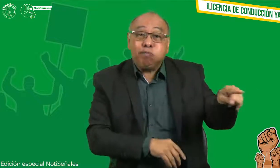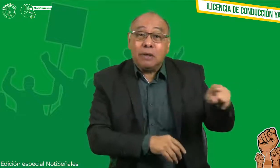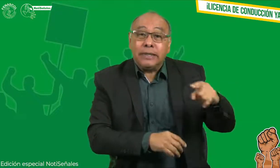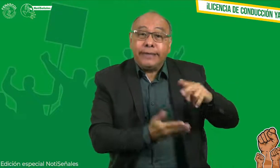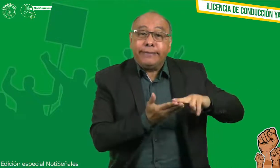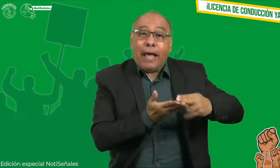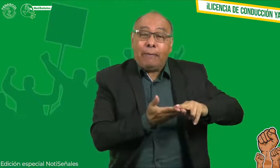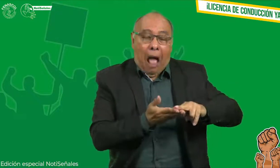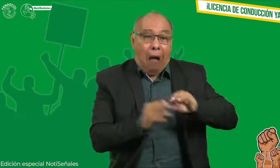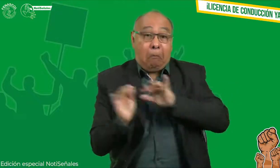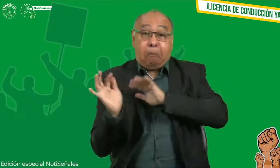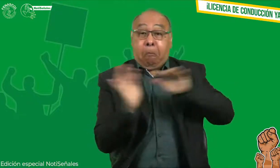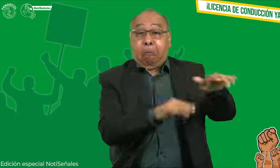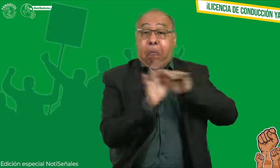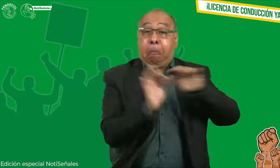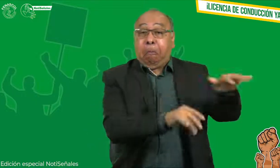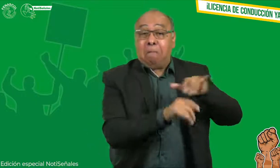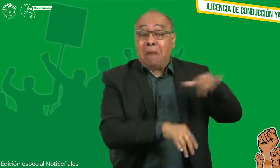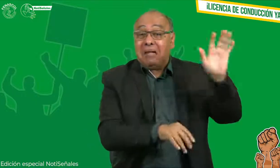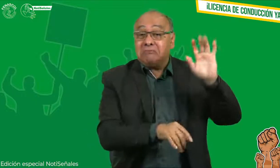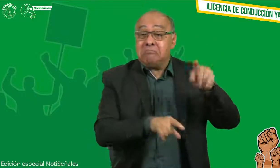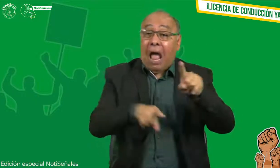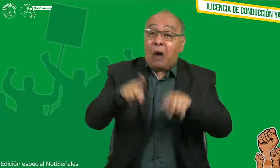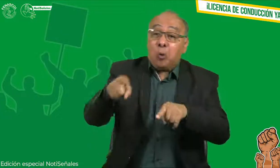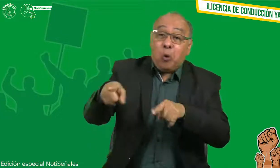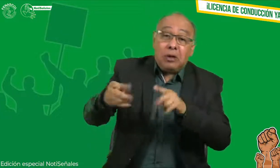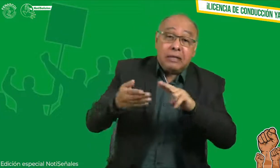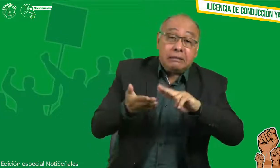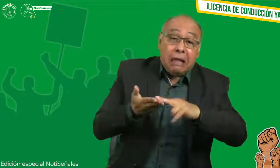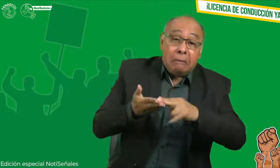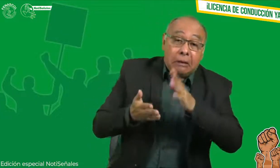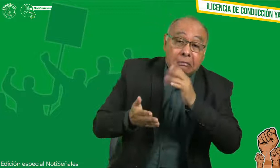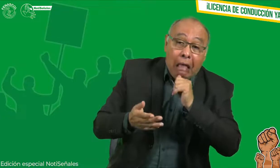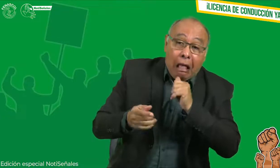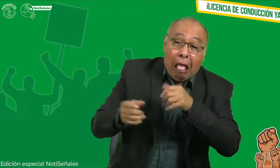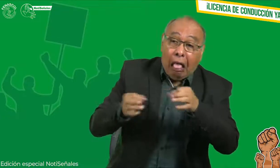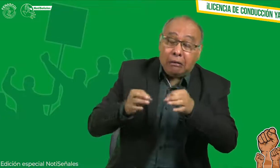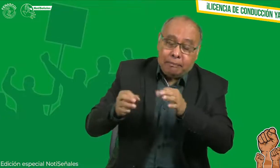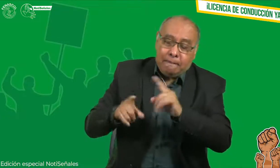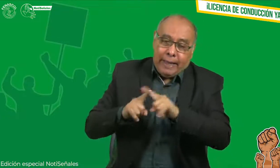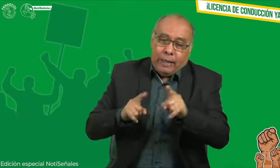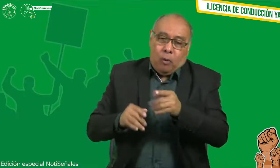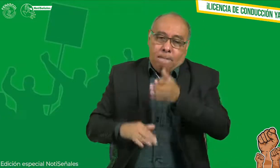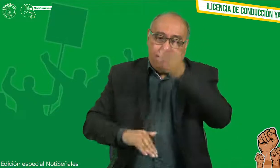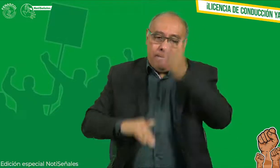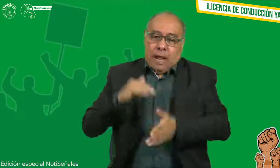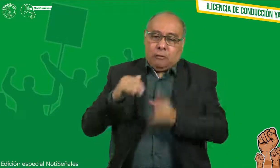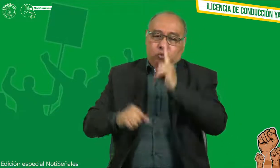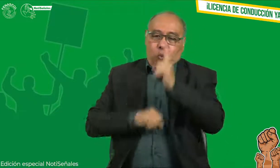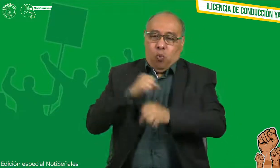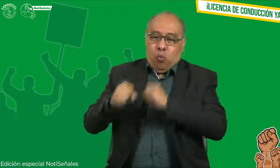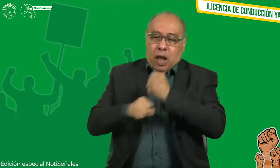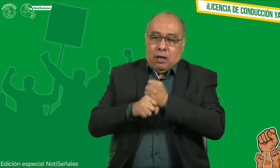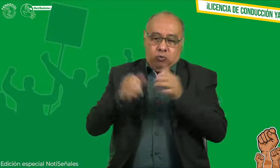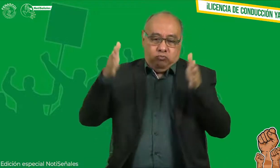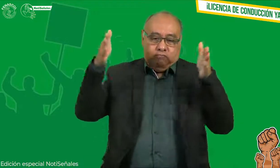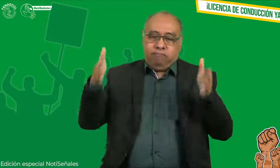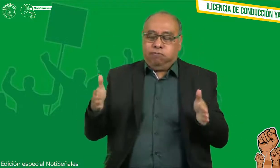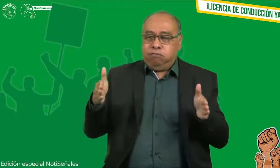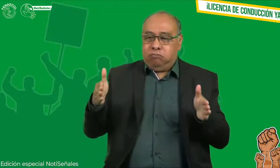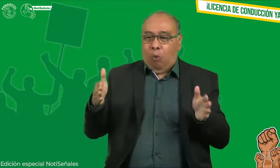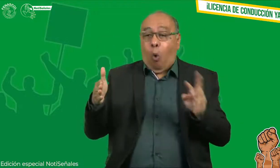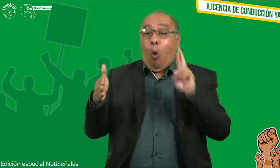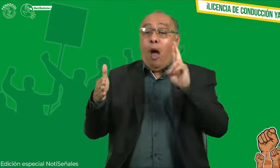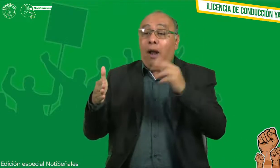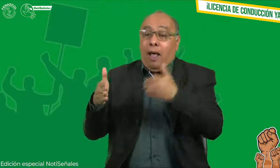cuenten con el servicio de interpretación. Es probable que algunas de estas agencias lo cuenten y de esta manera pues la comunidad sorda